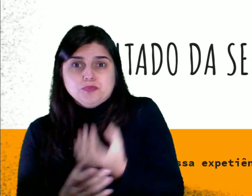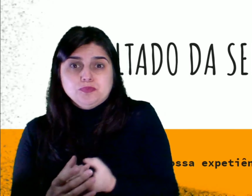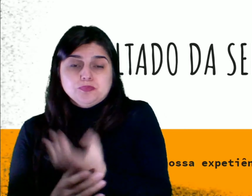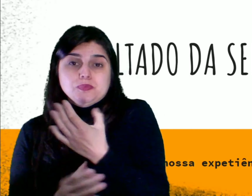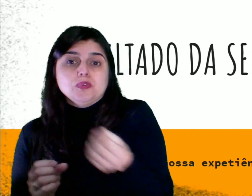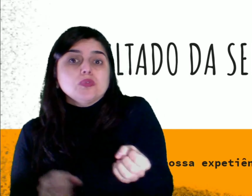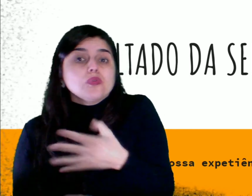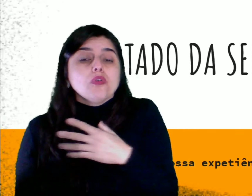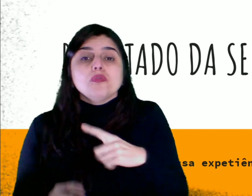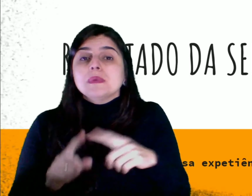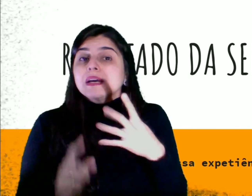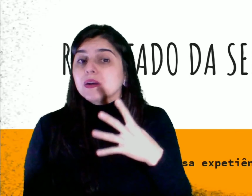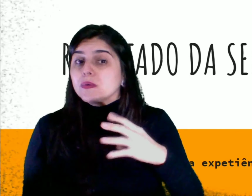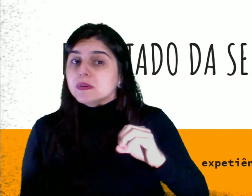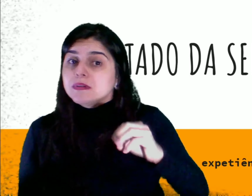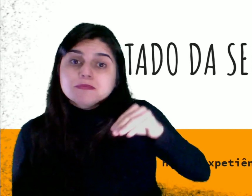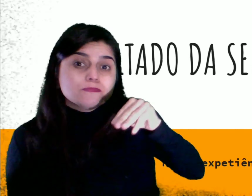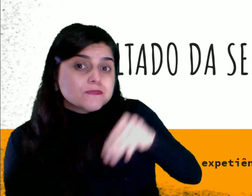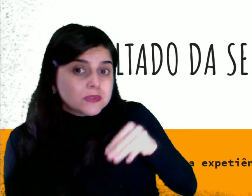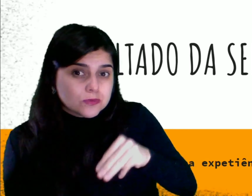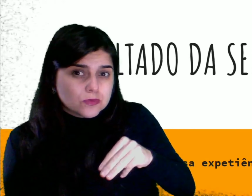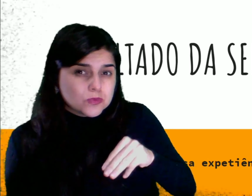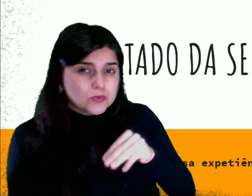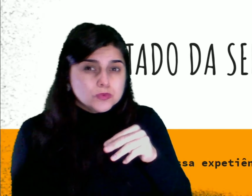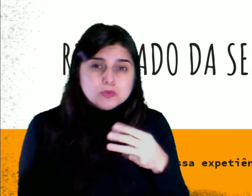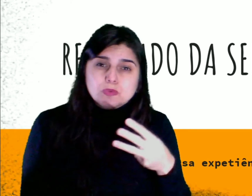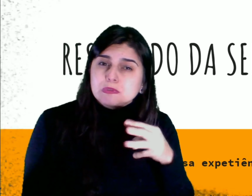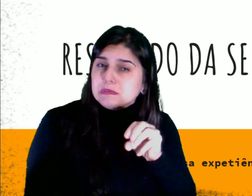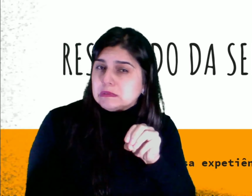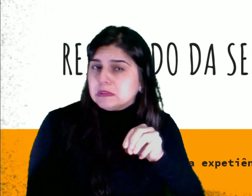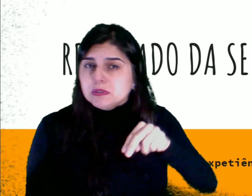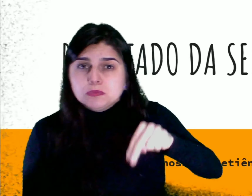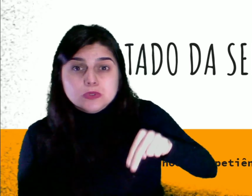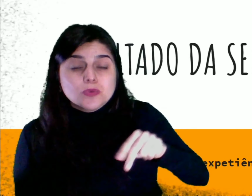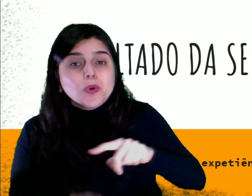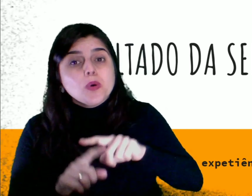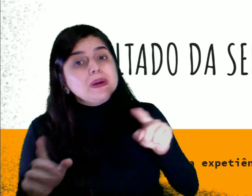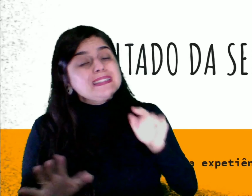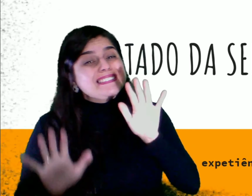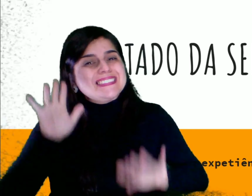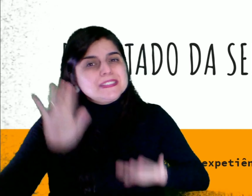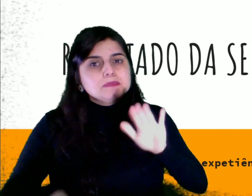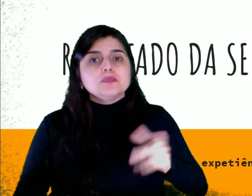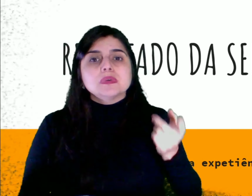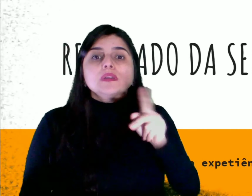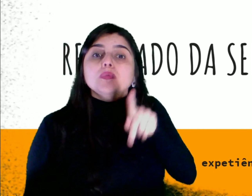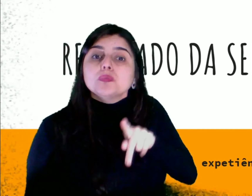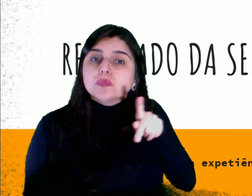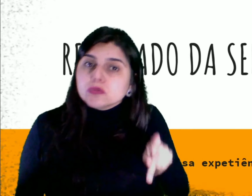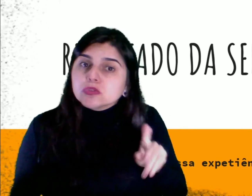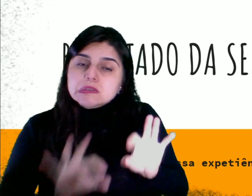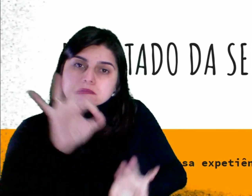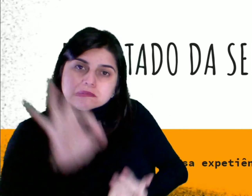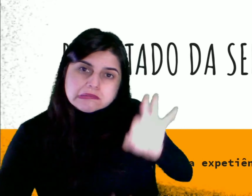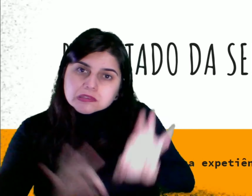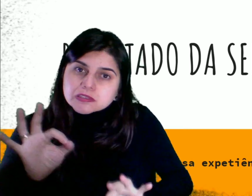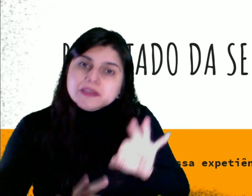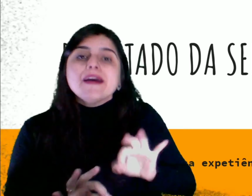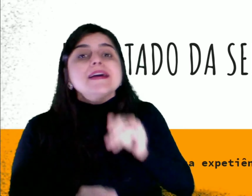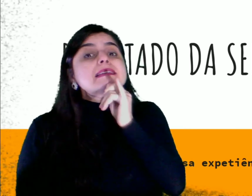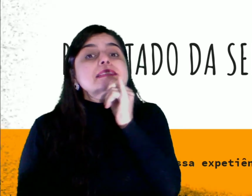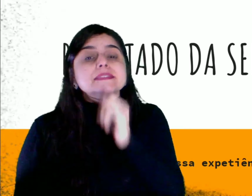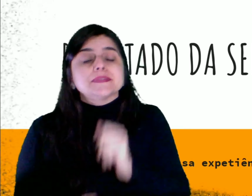Então, como eu havia comentado, a grade horária são 3 disciplinas, né, por dia, de 30,